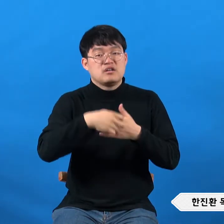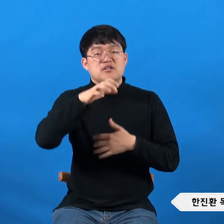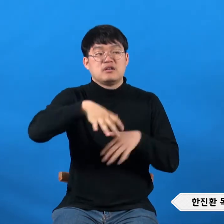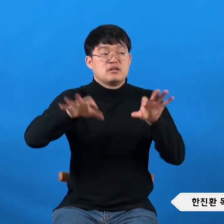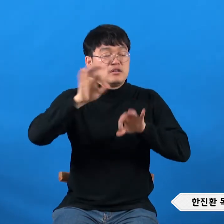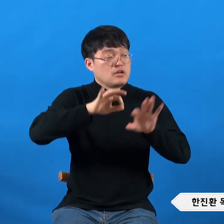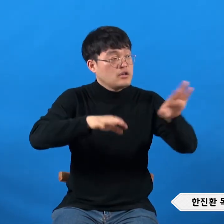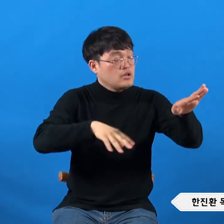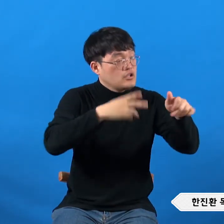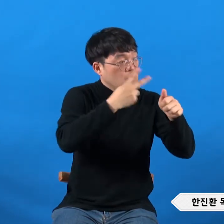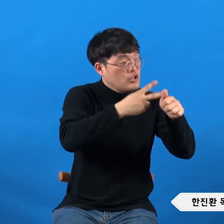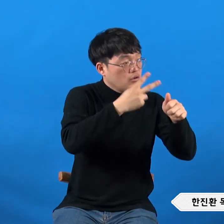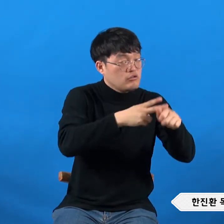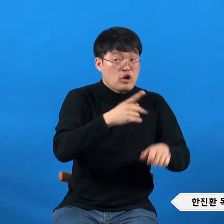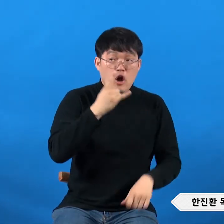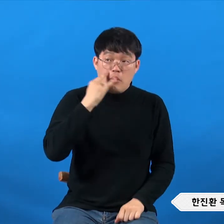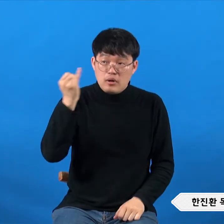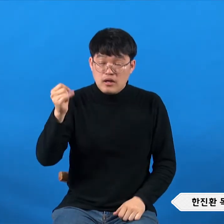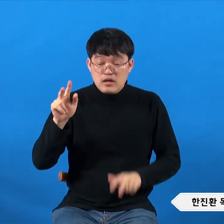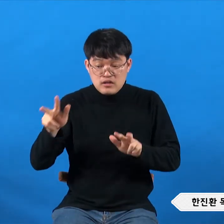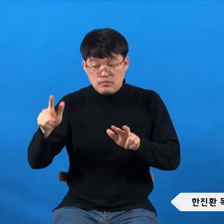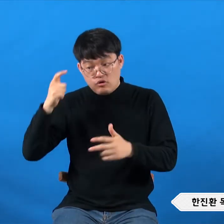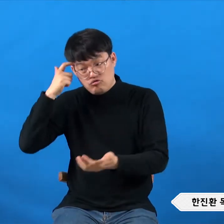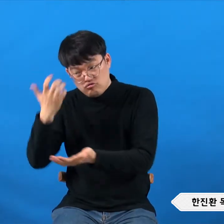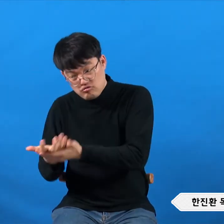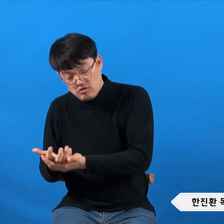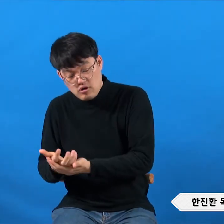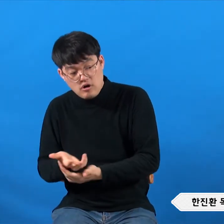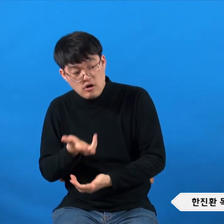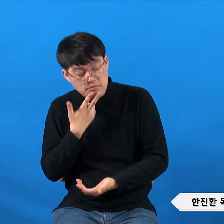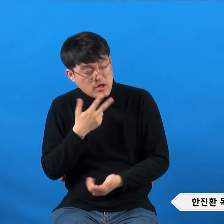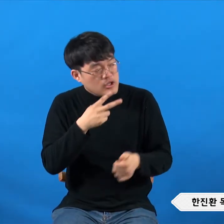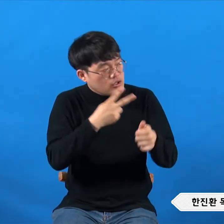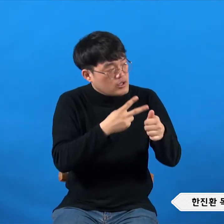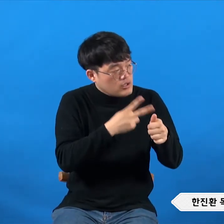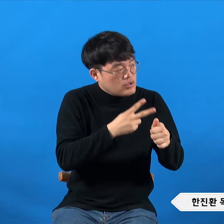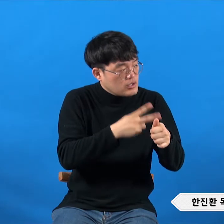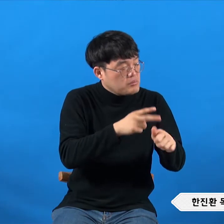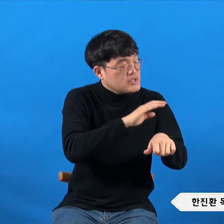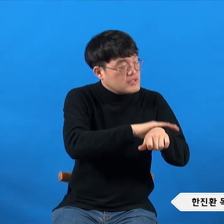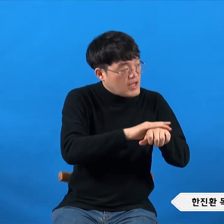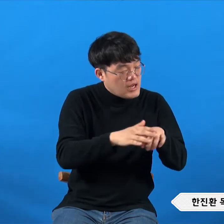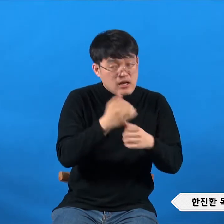부탁을 했습니다. 선생님, 우리 어머니가 쇼크 받지 않도록 선생님이